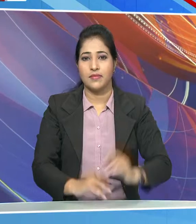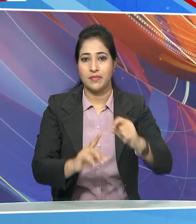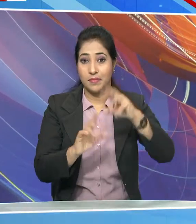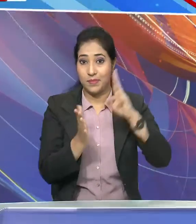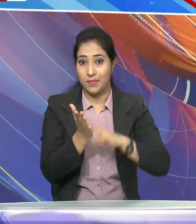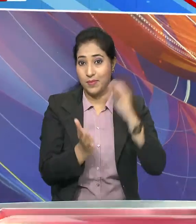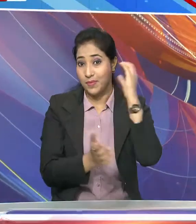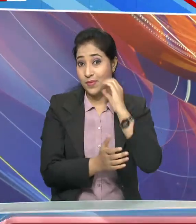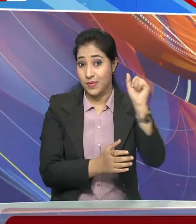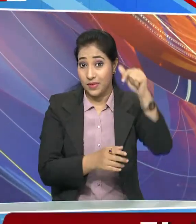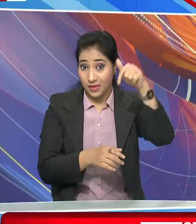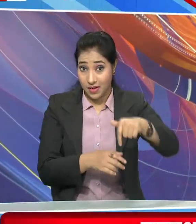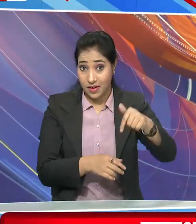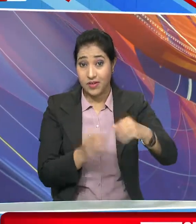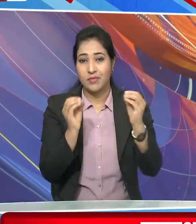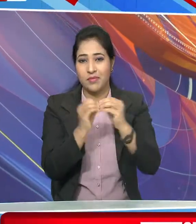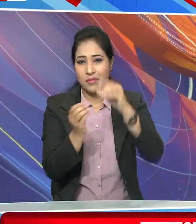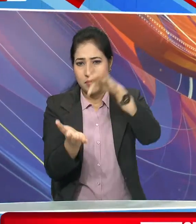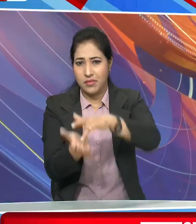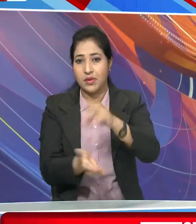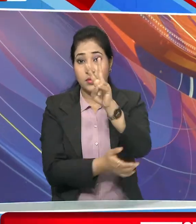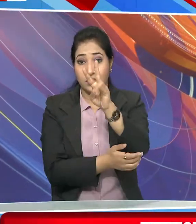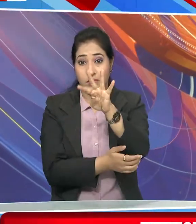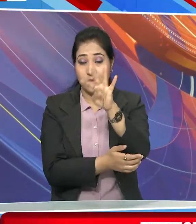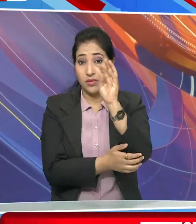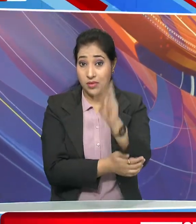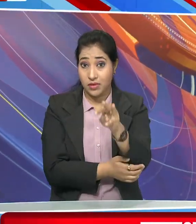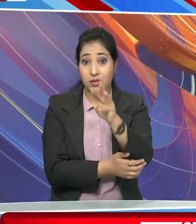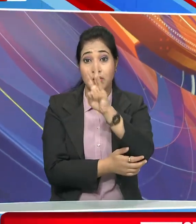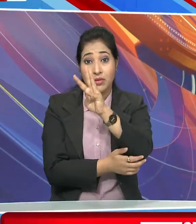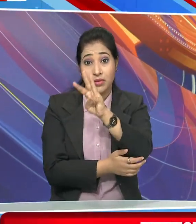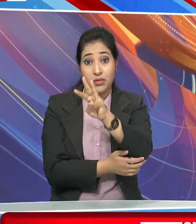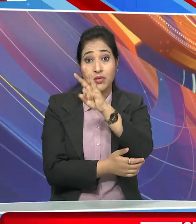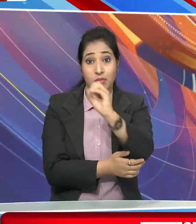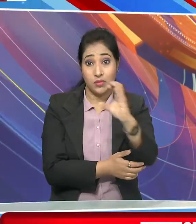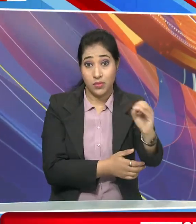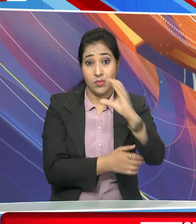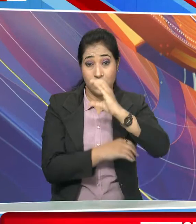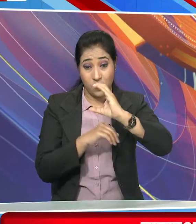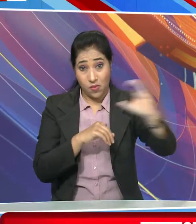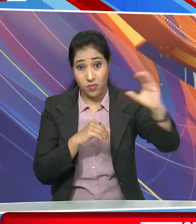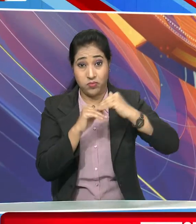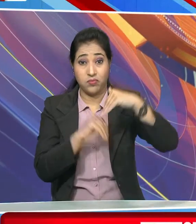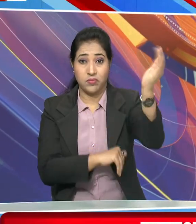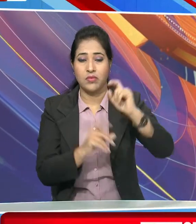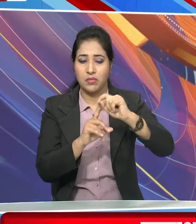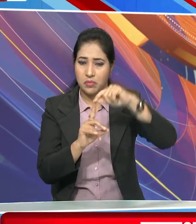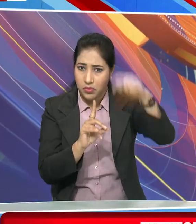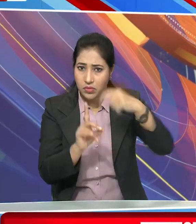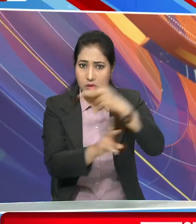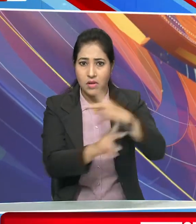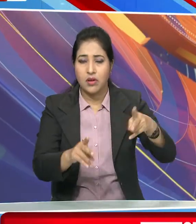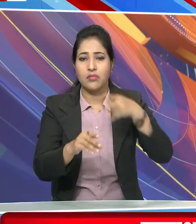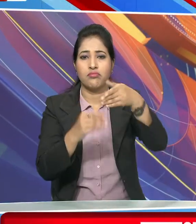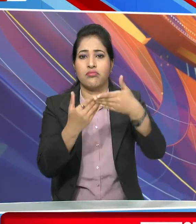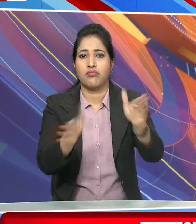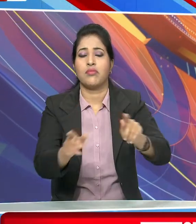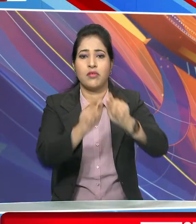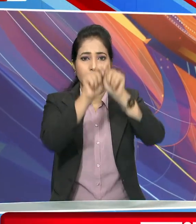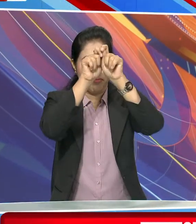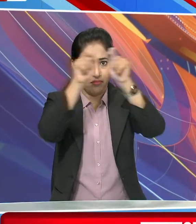प्रधानमंत्री आज बीकानेर में 24300 करोड़ से अधिक के विकास परियोजनाओं का करेंगे लोकार्पण और